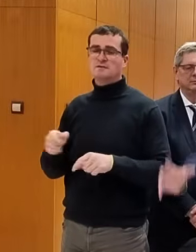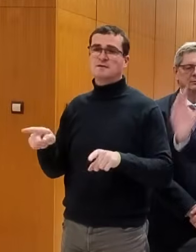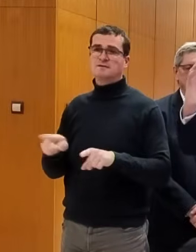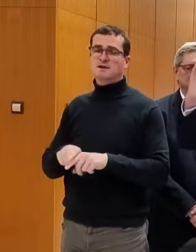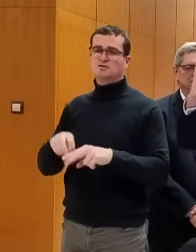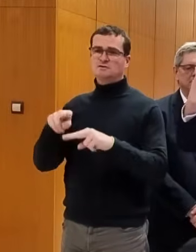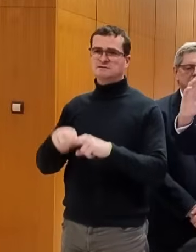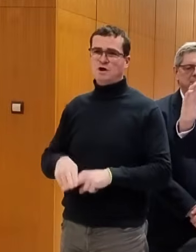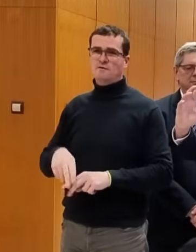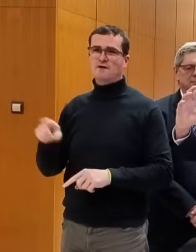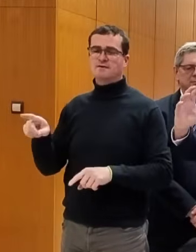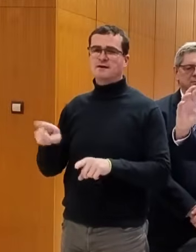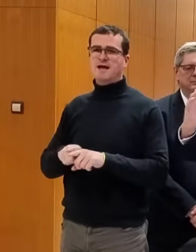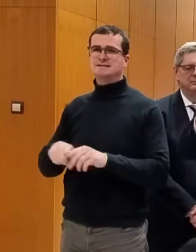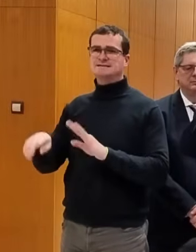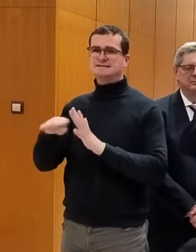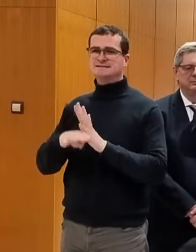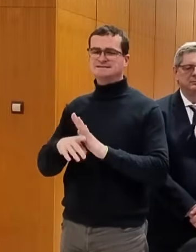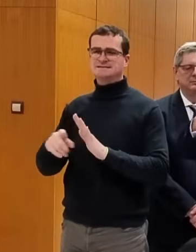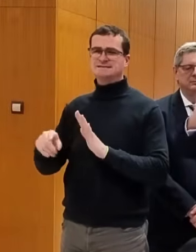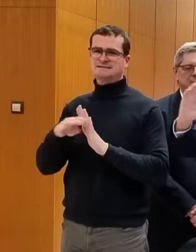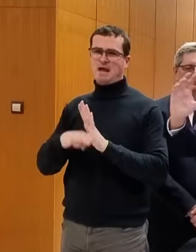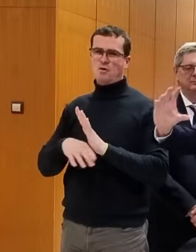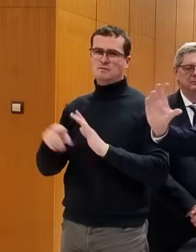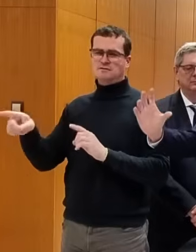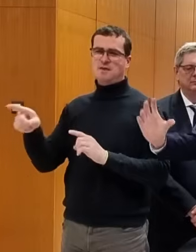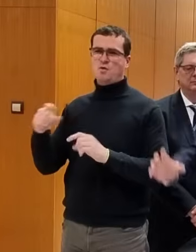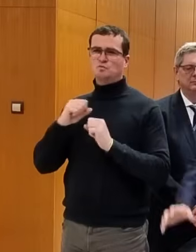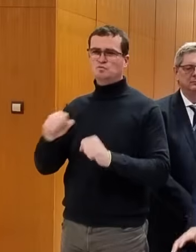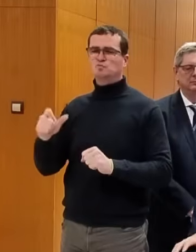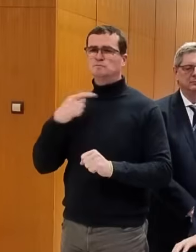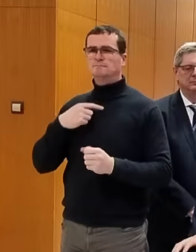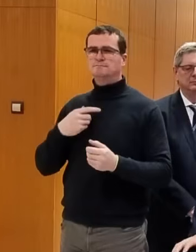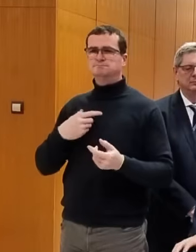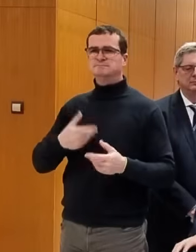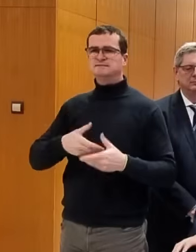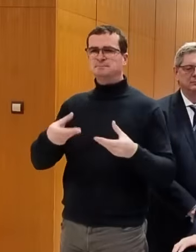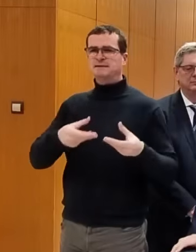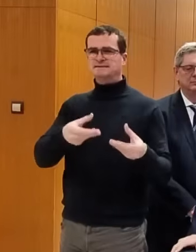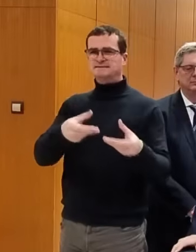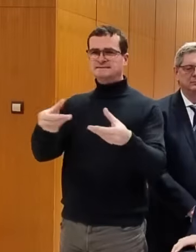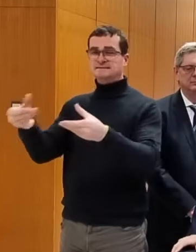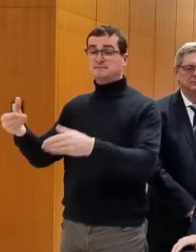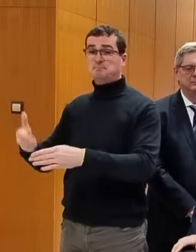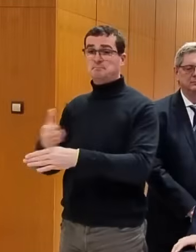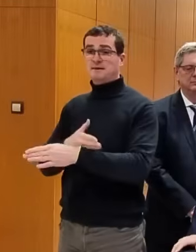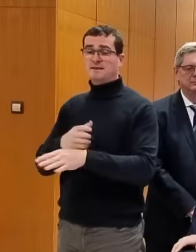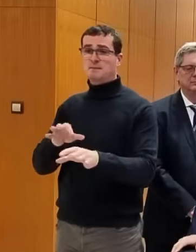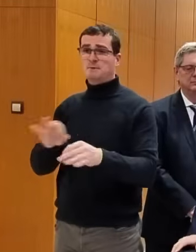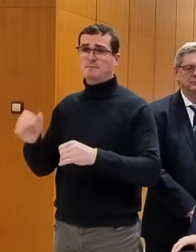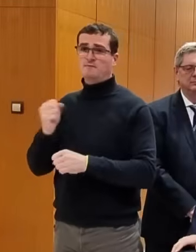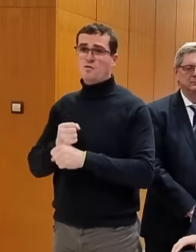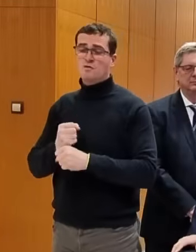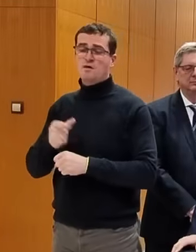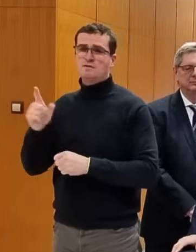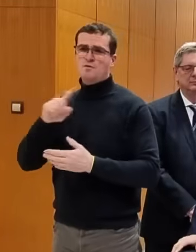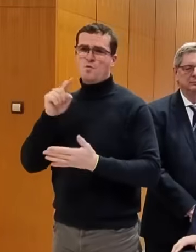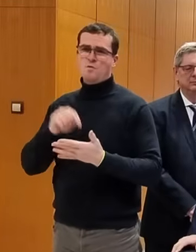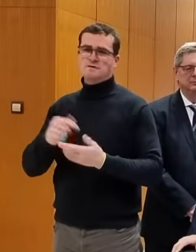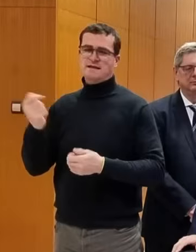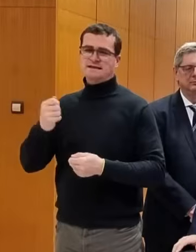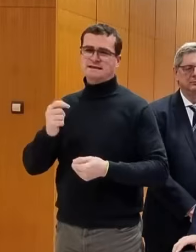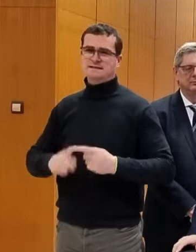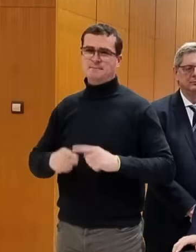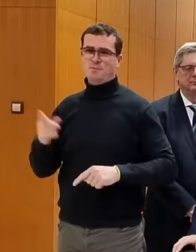vlastne zachovanie toho zákonného súdcu, s ktorým ten spis má kolovať. Všetky ostatné veci, predchádzajúce konanie, prípravné konanie, je otázkou